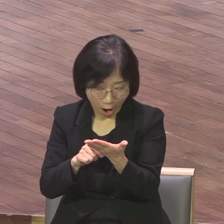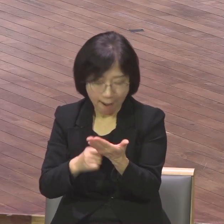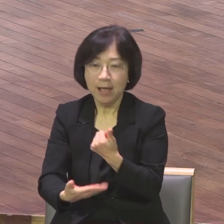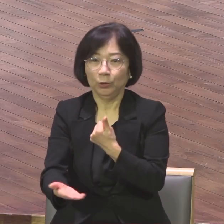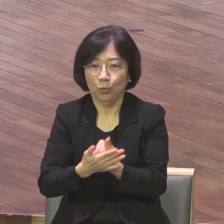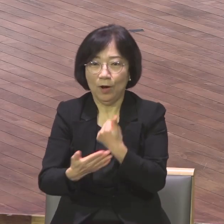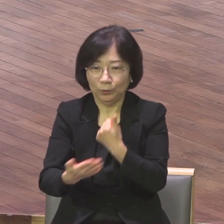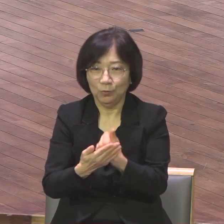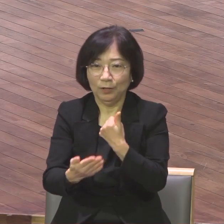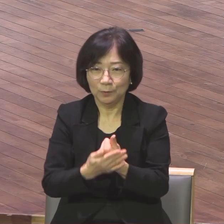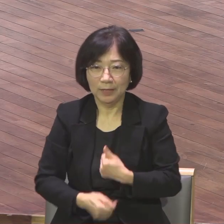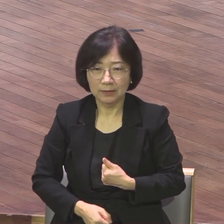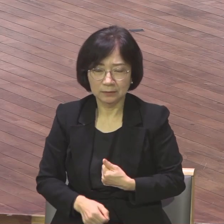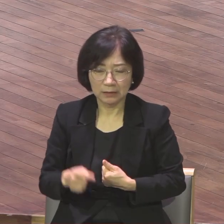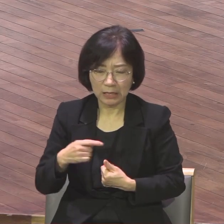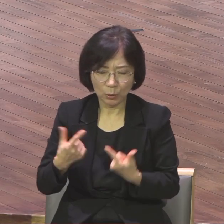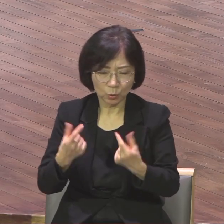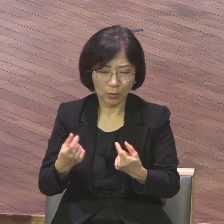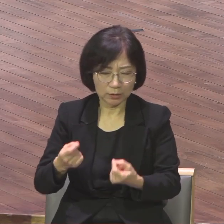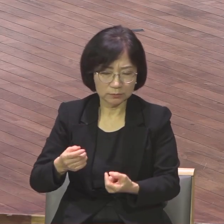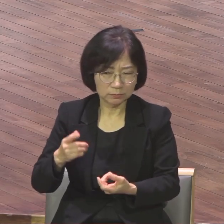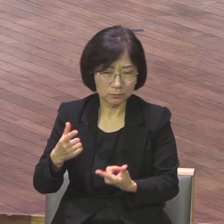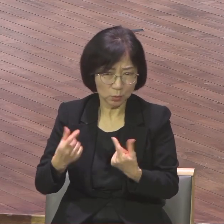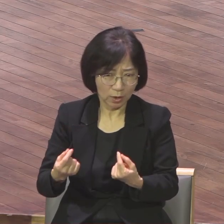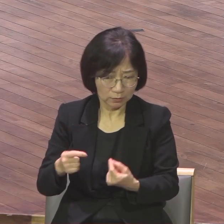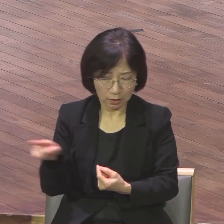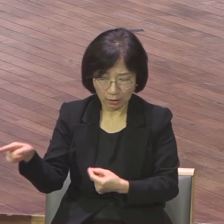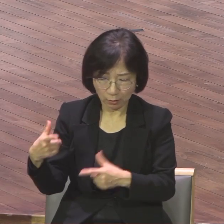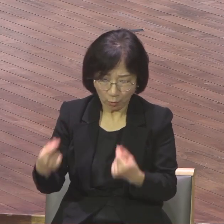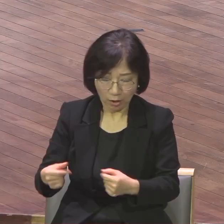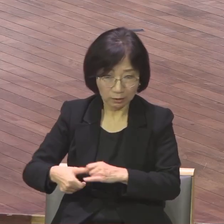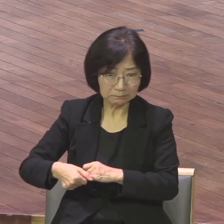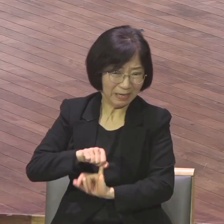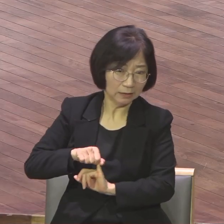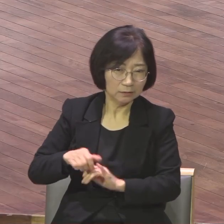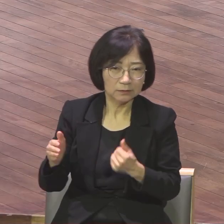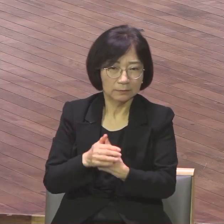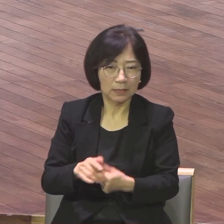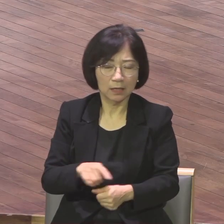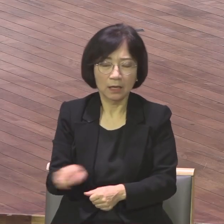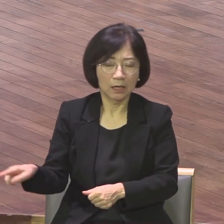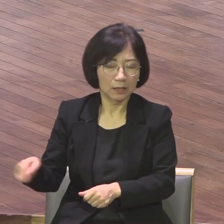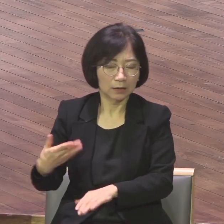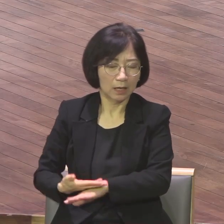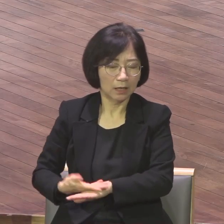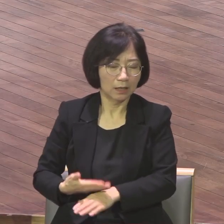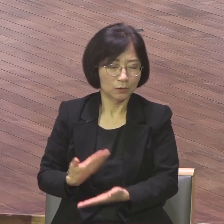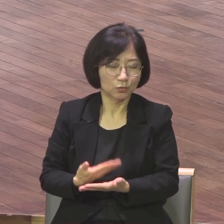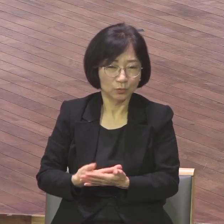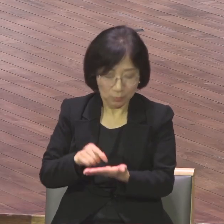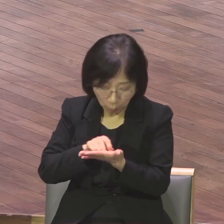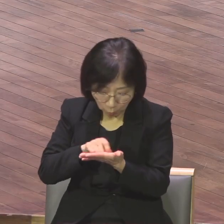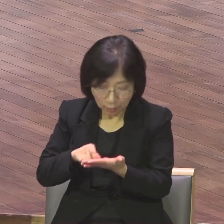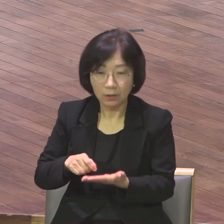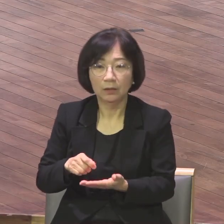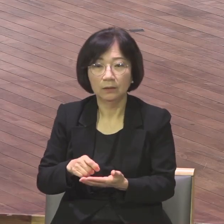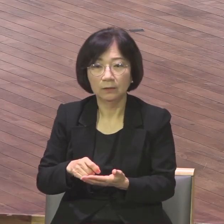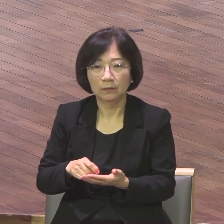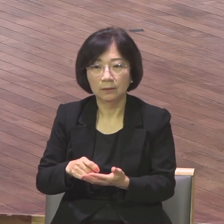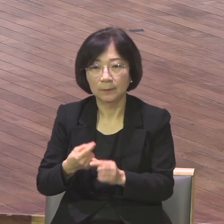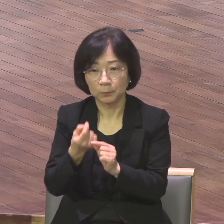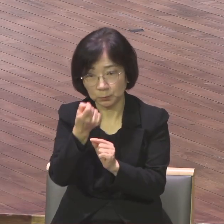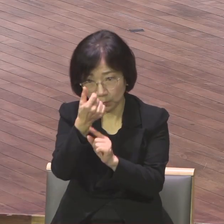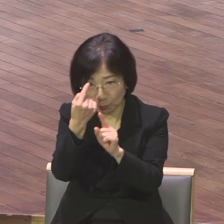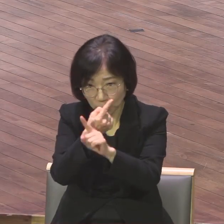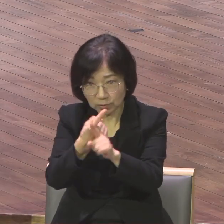신기하지요. 조금 똑같은 논문 나오면 들키잖아요. 그러니까 이걸 제목을 넣고 이걸 약간만 변경시면 다르게 나와. 똑같은